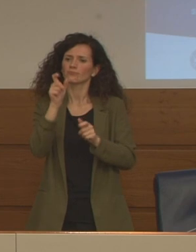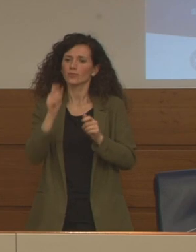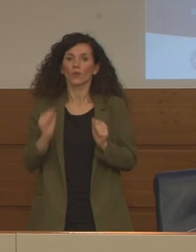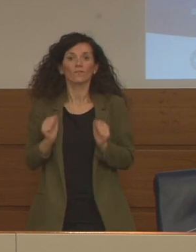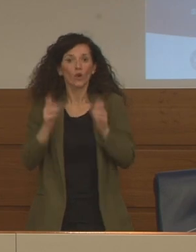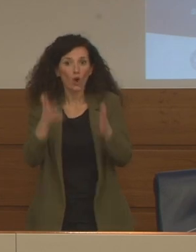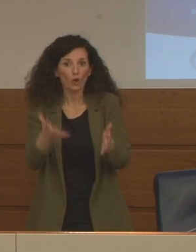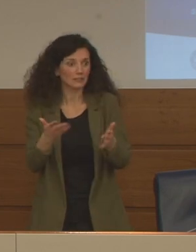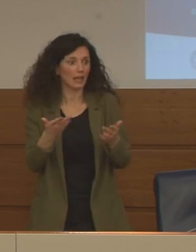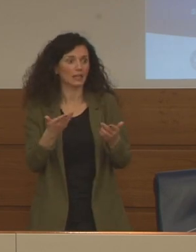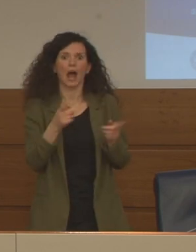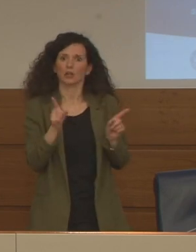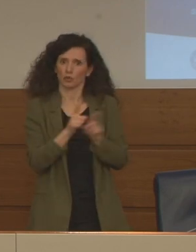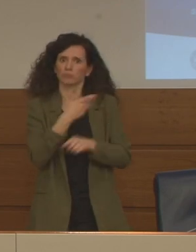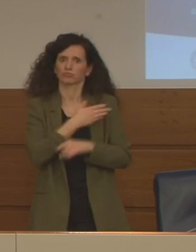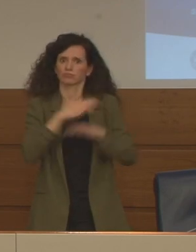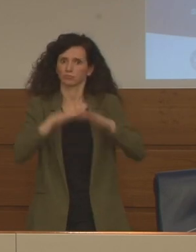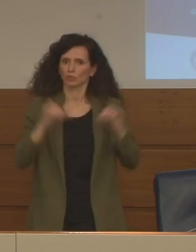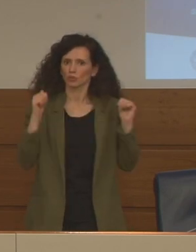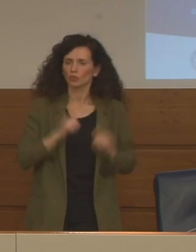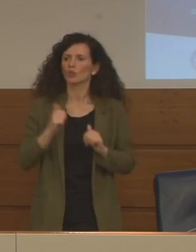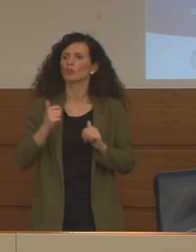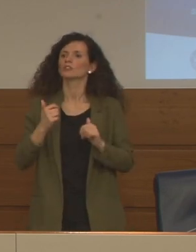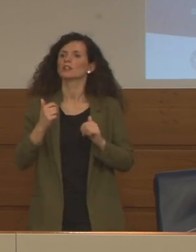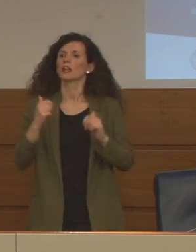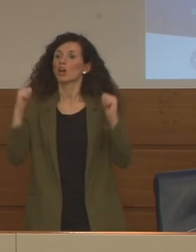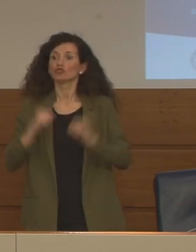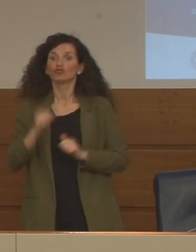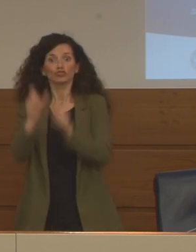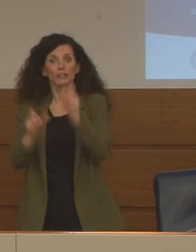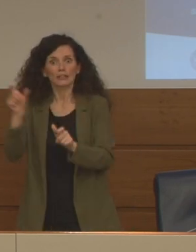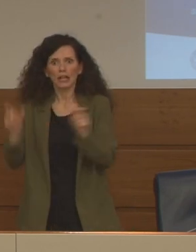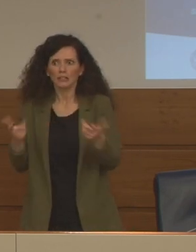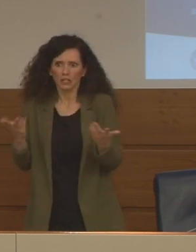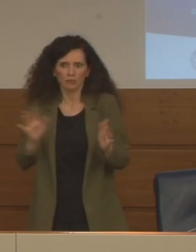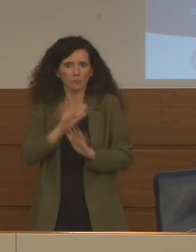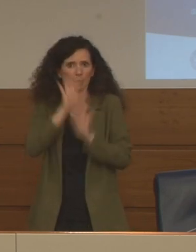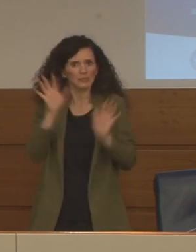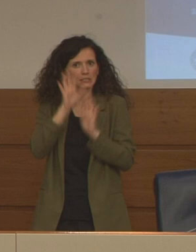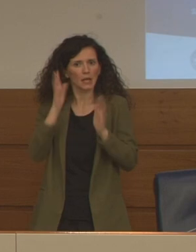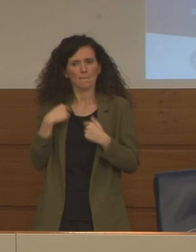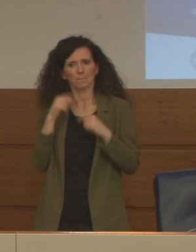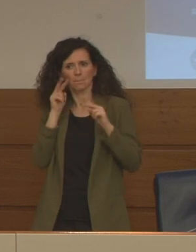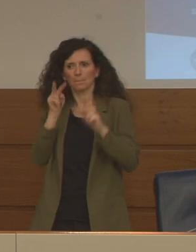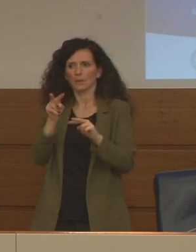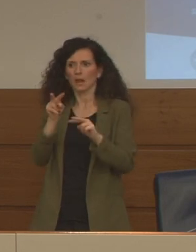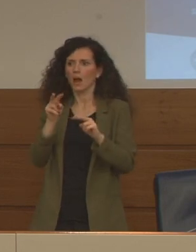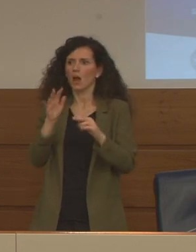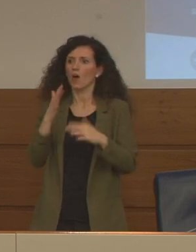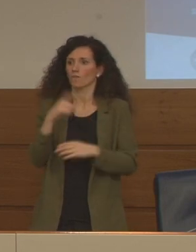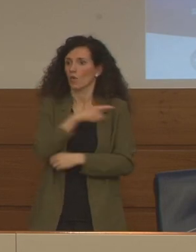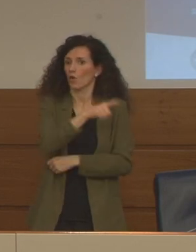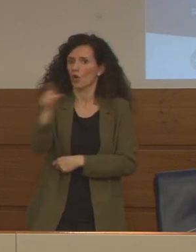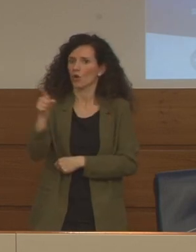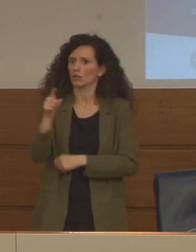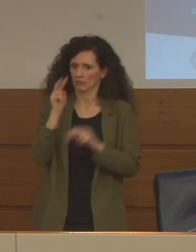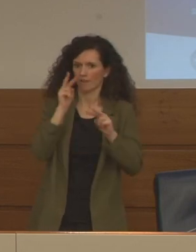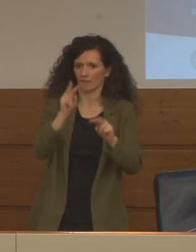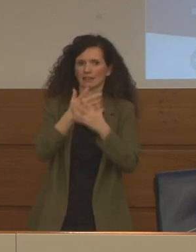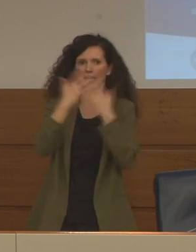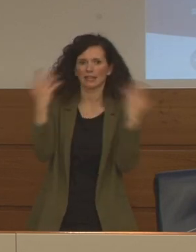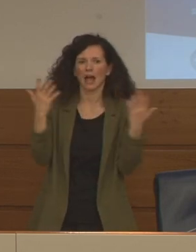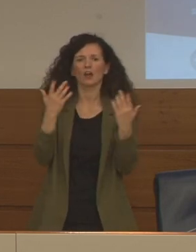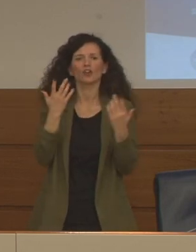volontariato cittadini mi pare ora po l'impressione ma forse voi ne avete ancora più di me perché avete i